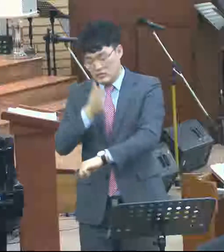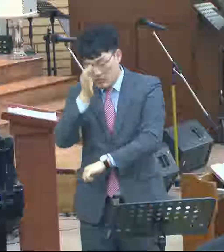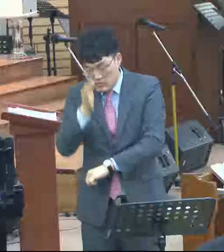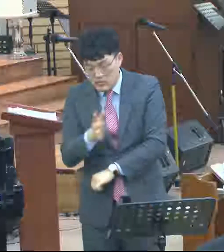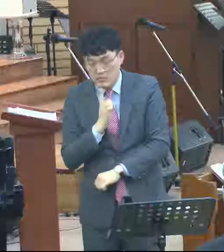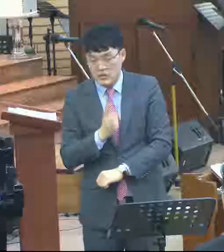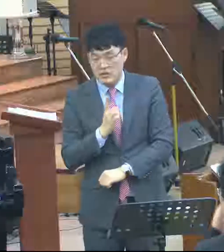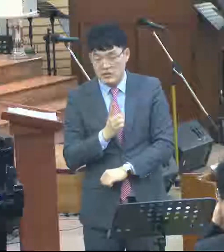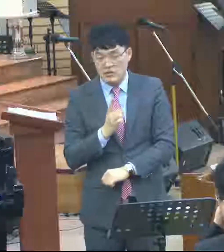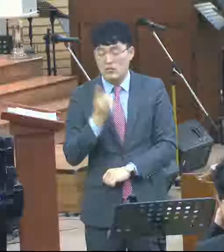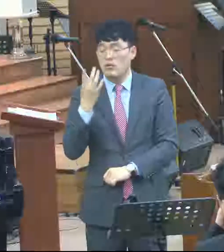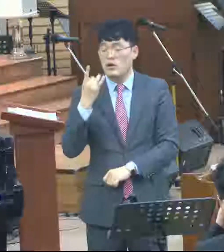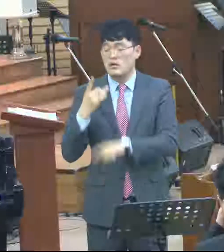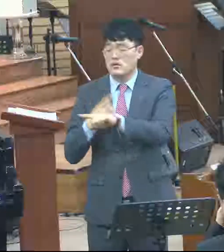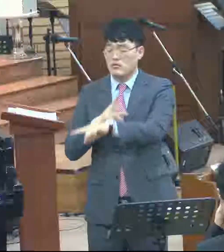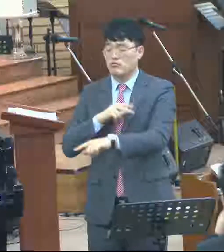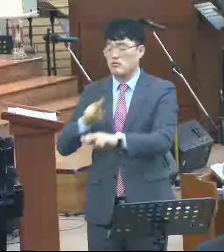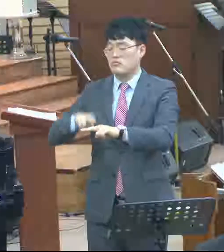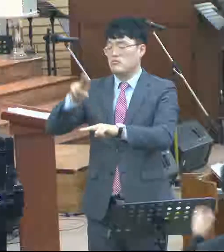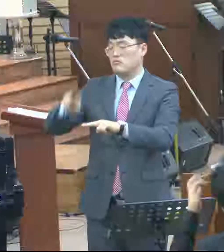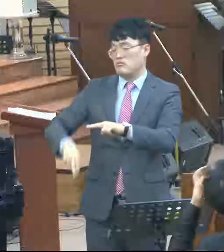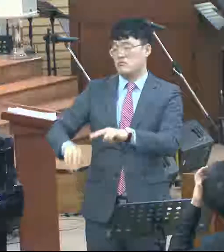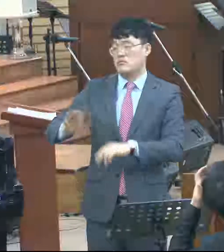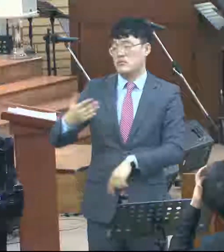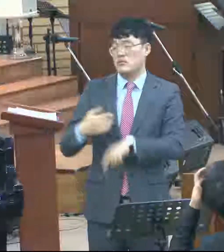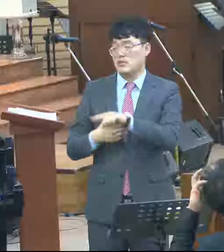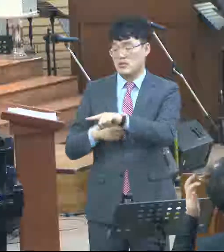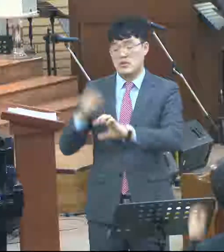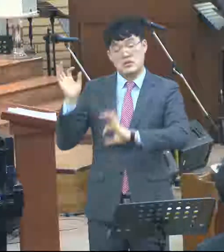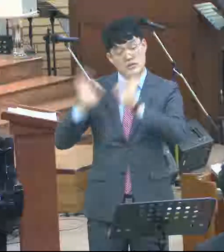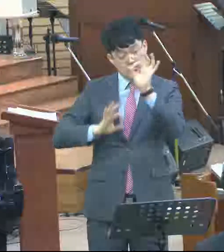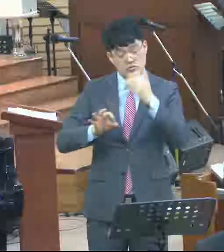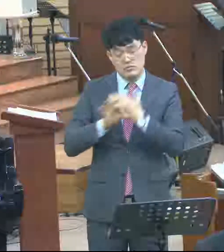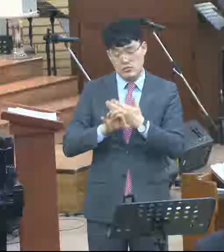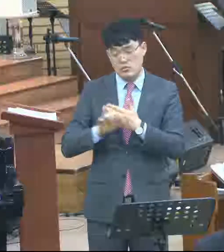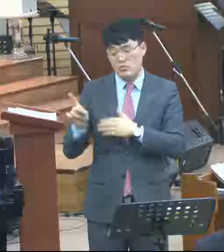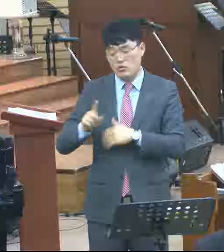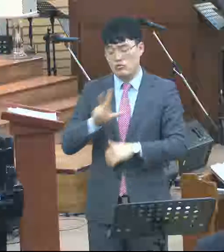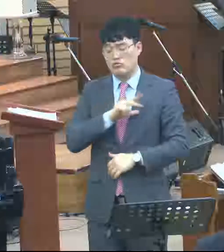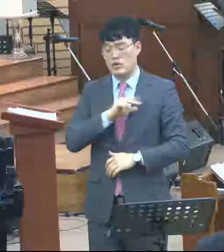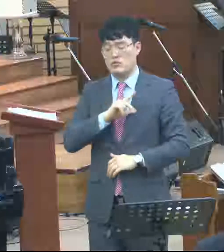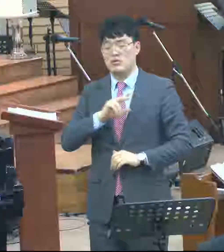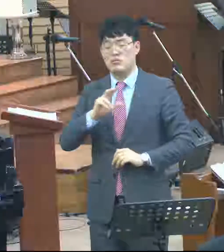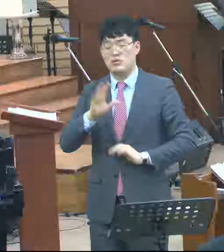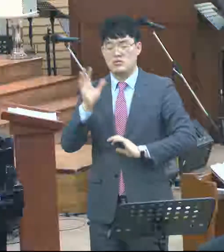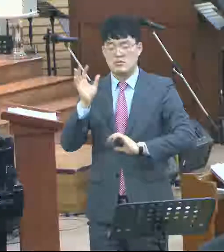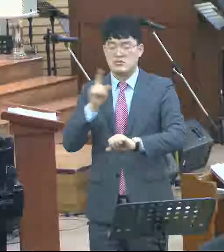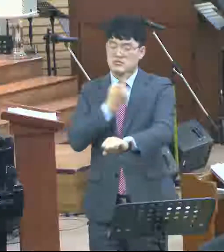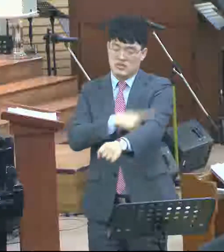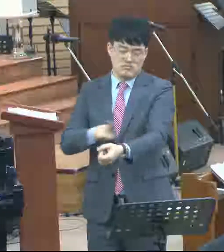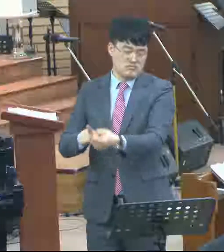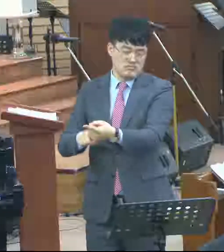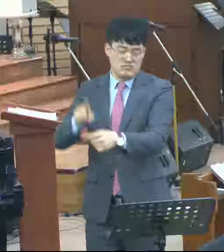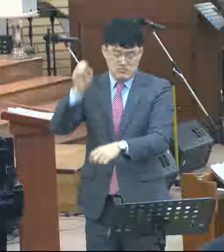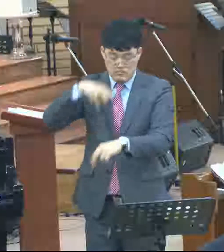국회의원 그만해야 돼요. 그 정도 되면 국회의원 할 자격이 없어요. 그냥 그 자리에서 내려와야 돼요. 세상이 지금